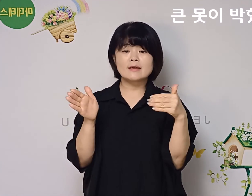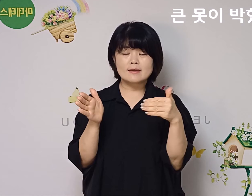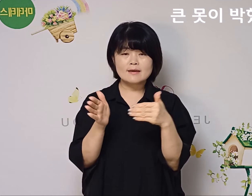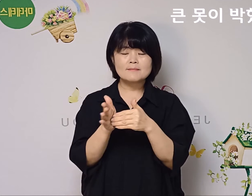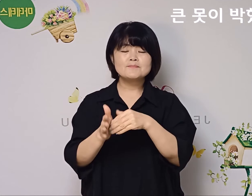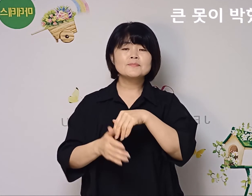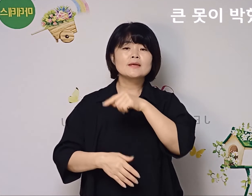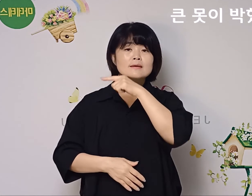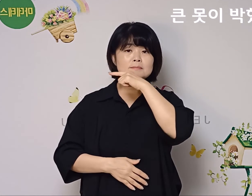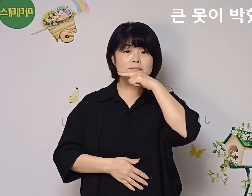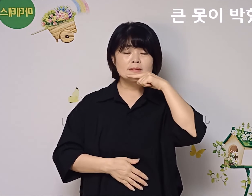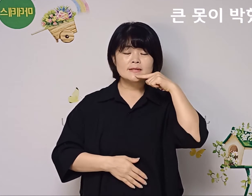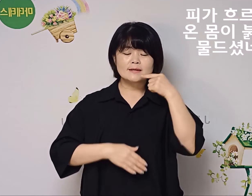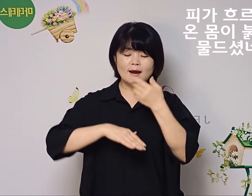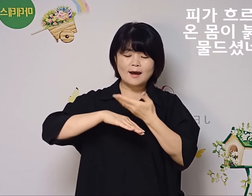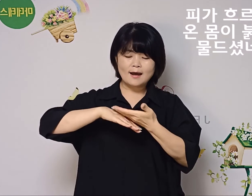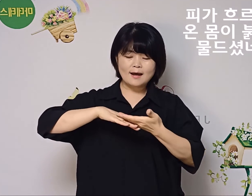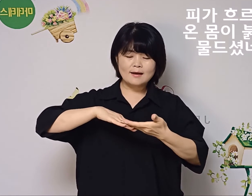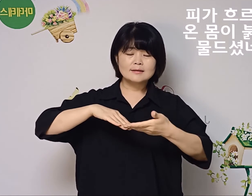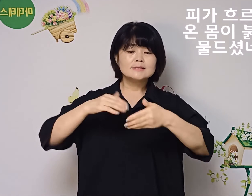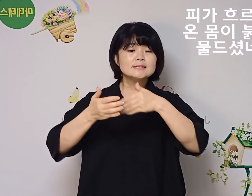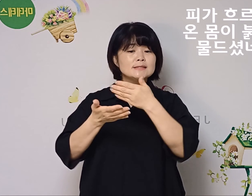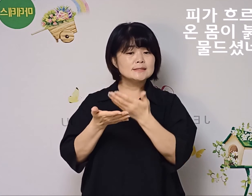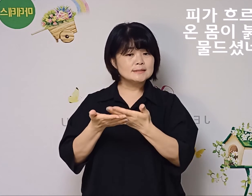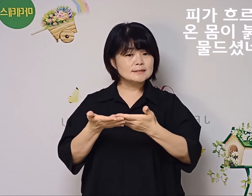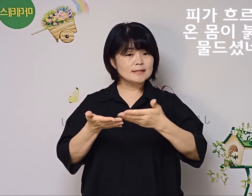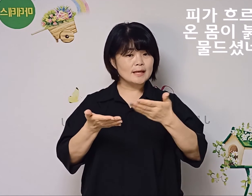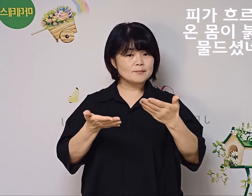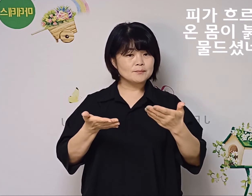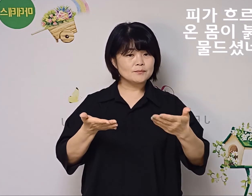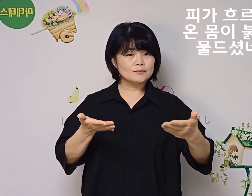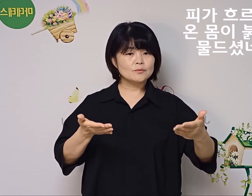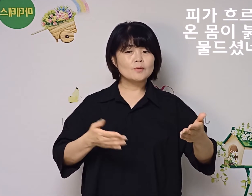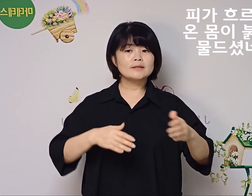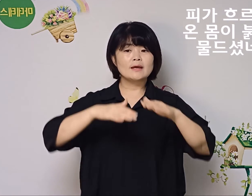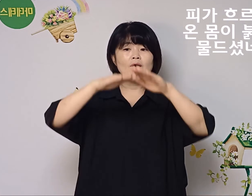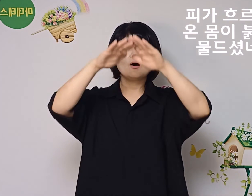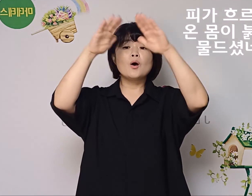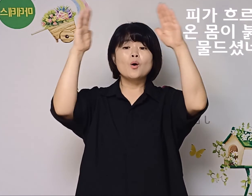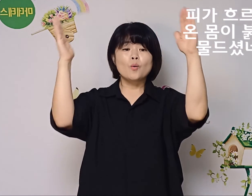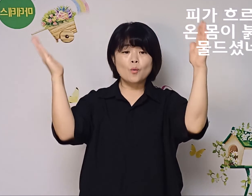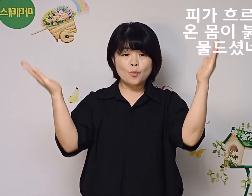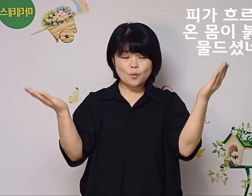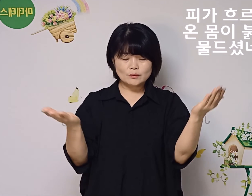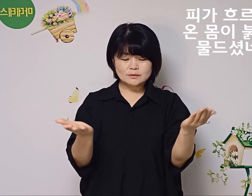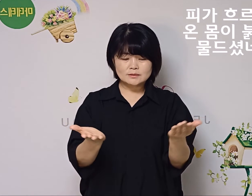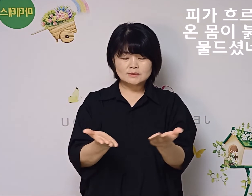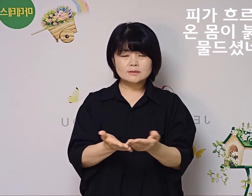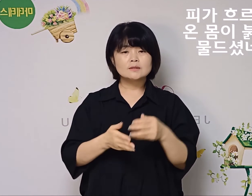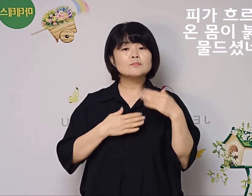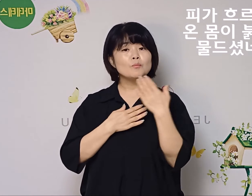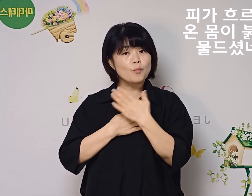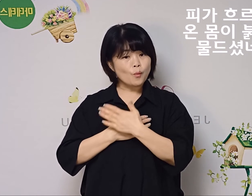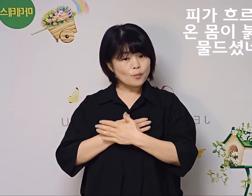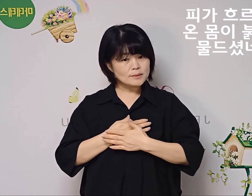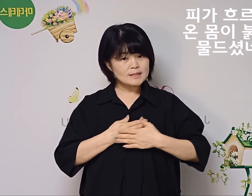박혀내 피가 흐르네. 똑같아요. 온